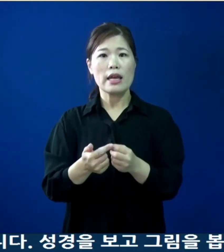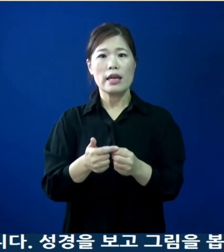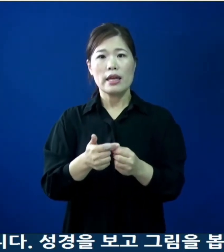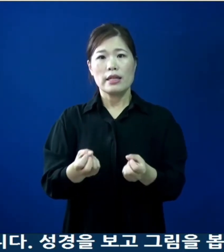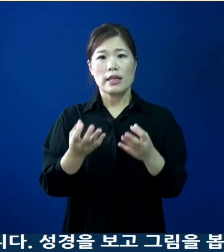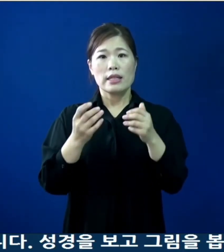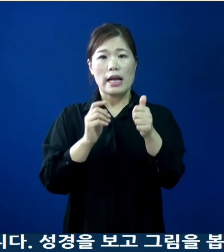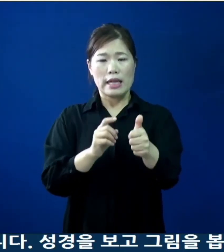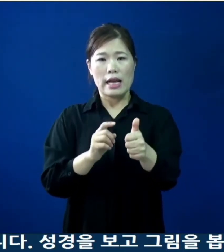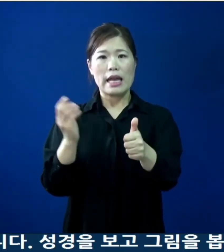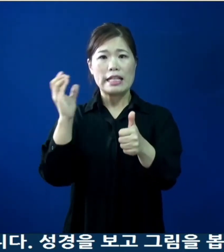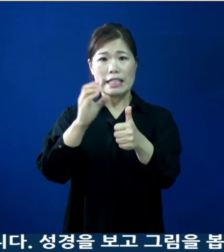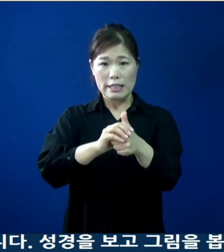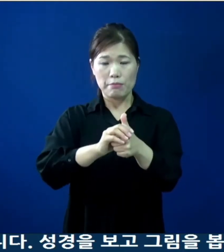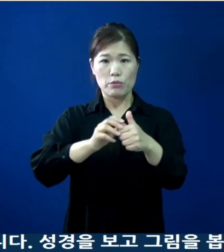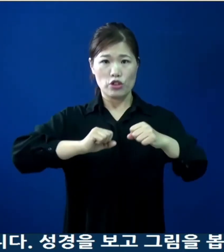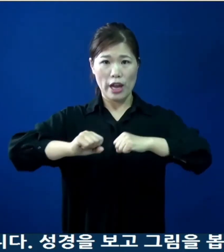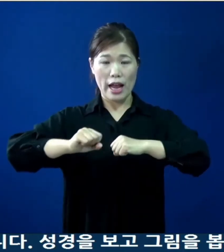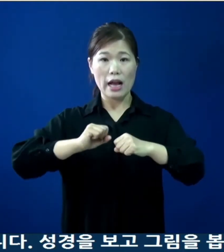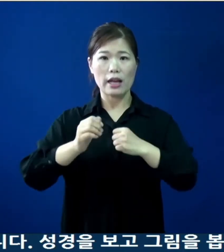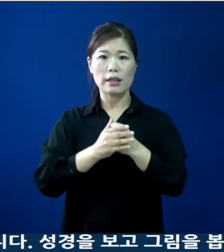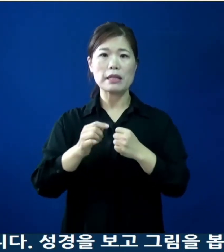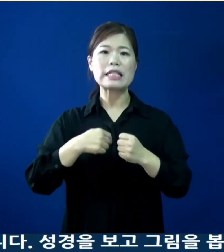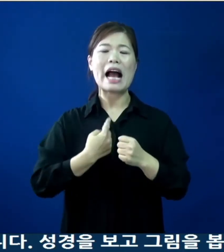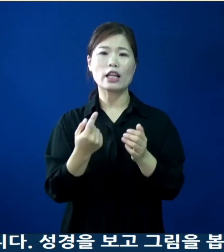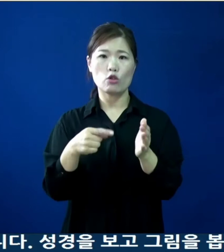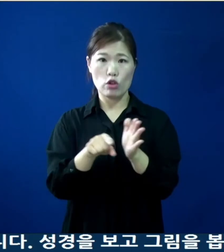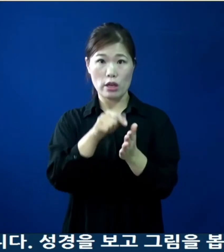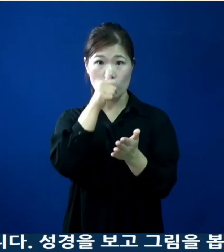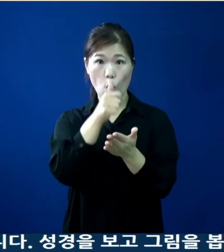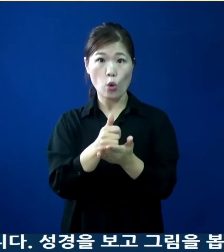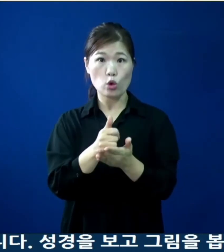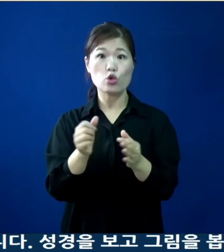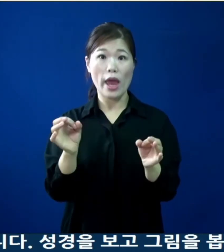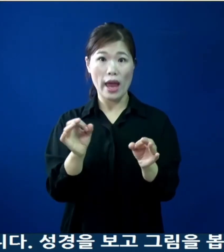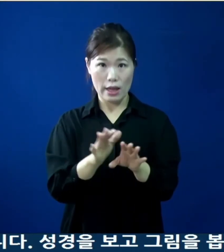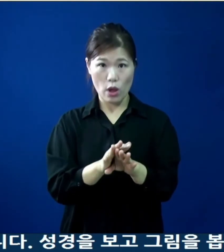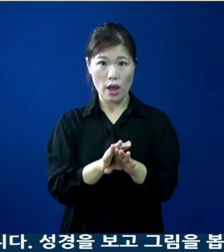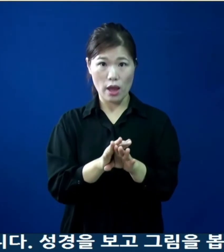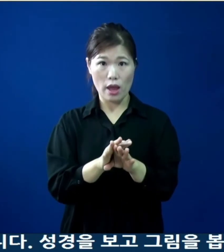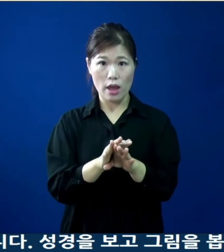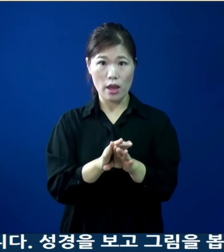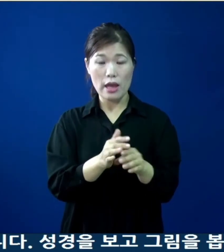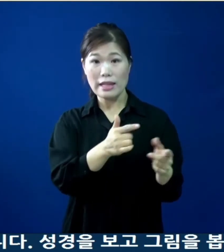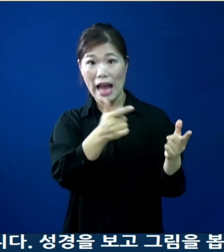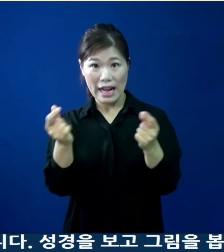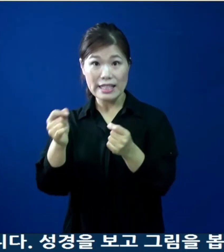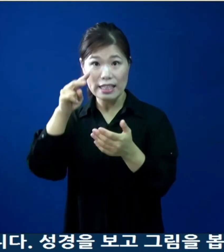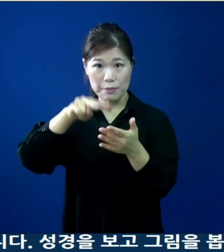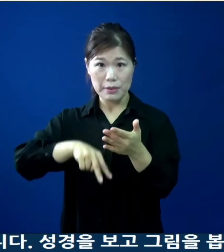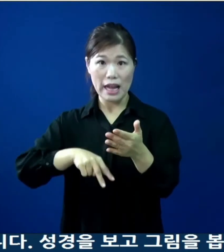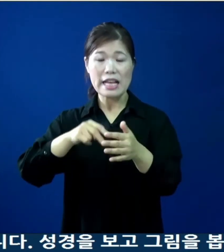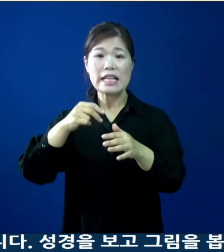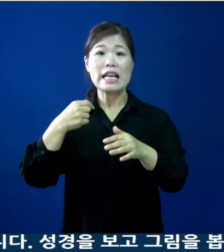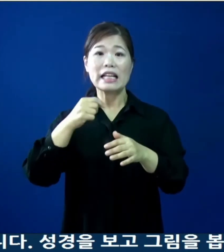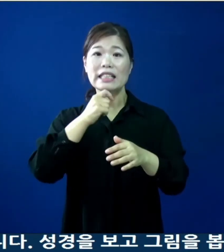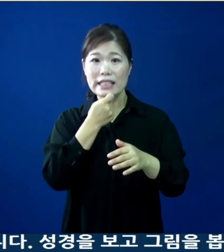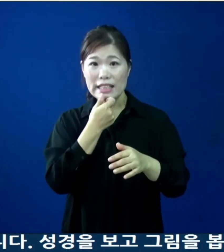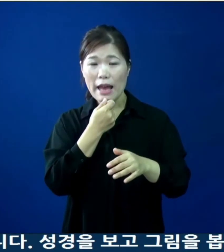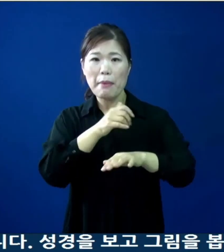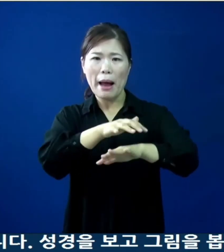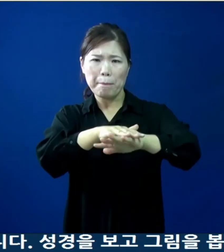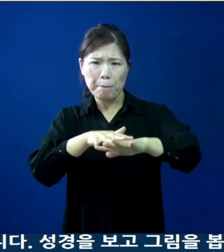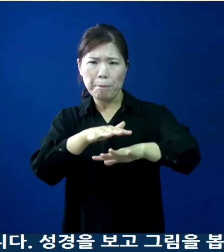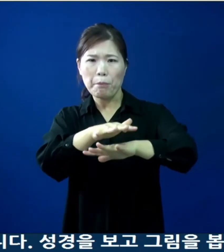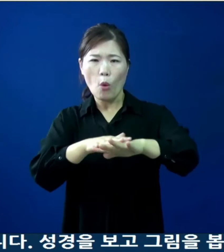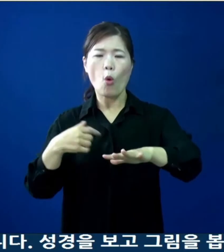행하는 제사장은 자기를 위하여 속죄하되, 그 다음 같이 읽습니다. 세마포 옷 곧